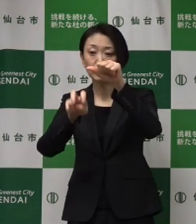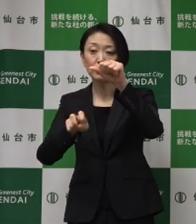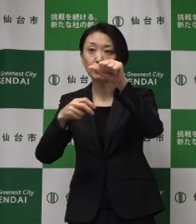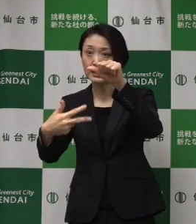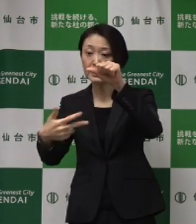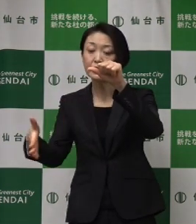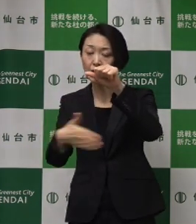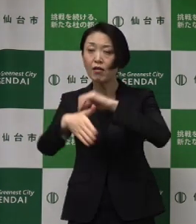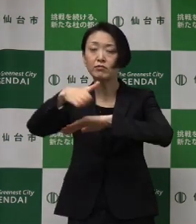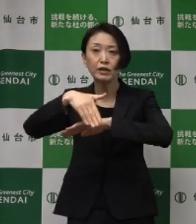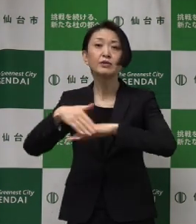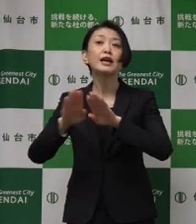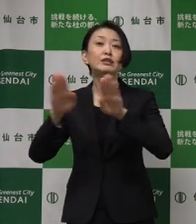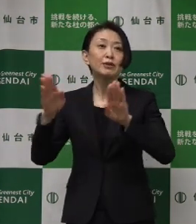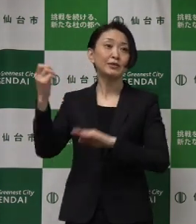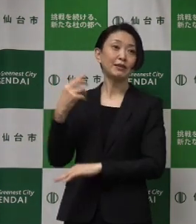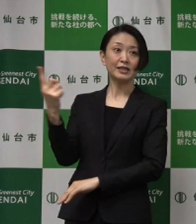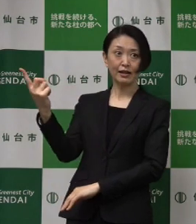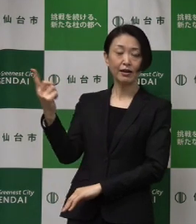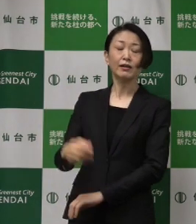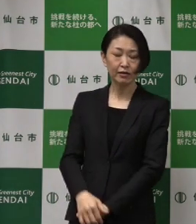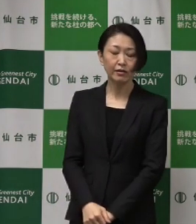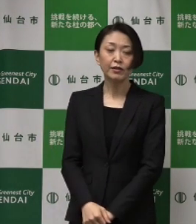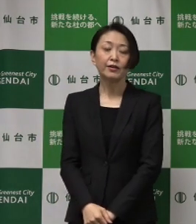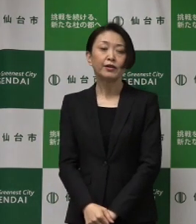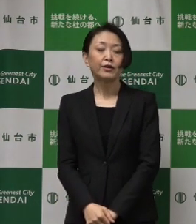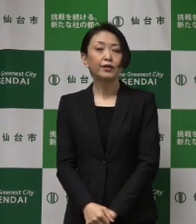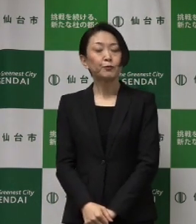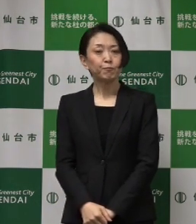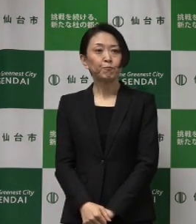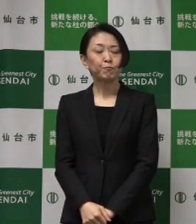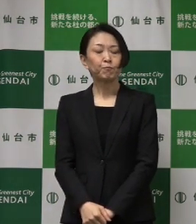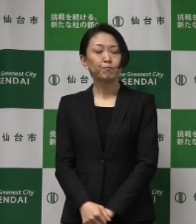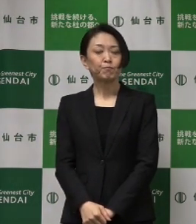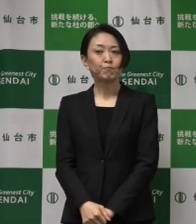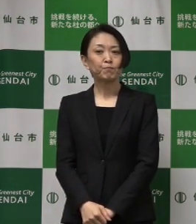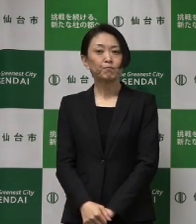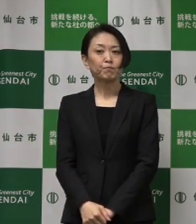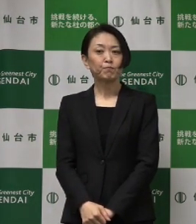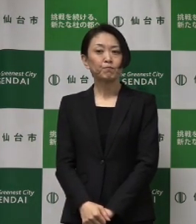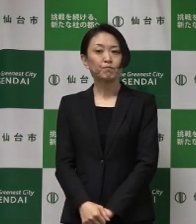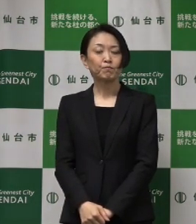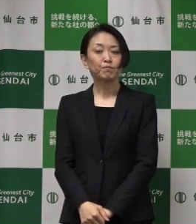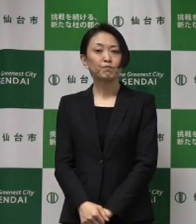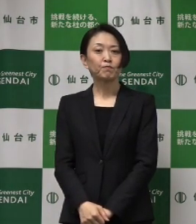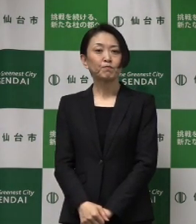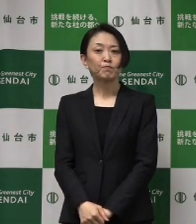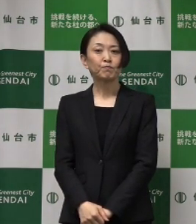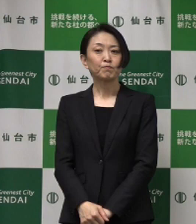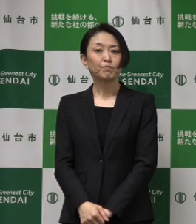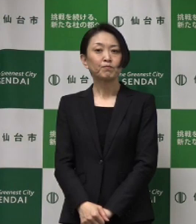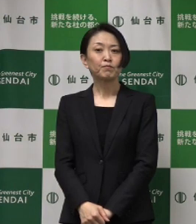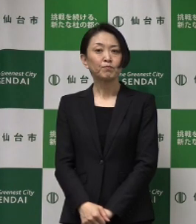ると、発表しました。その点について、やっぱり関係するお店